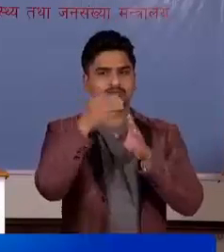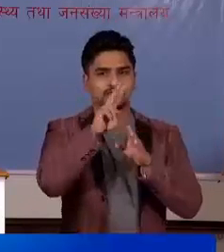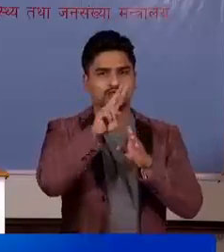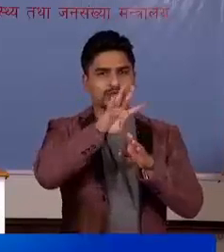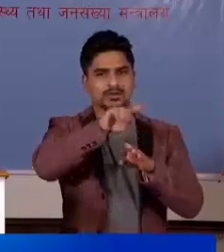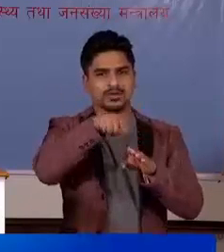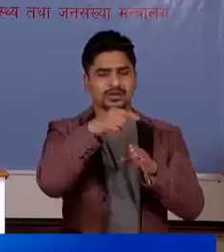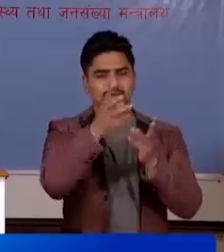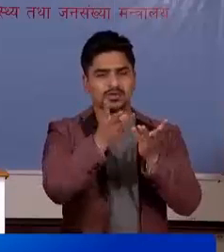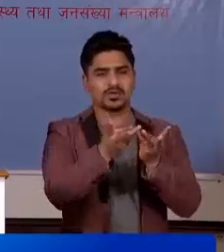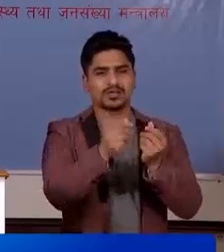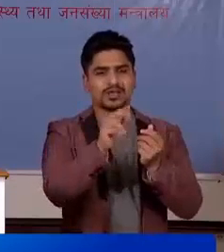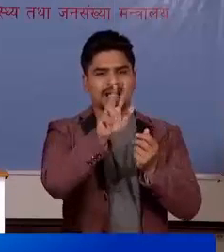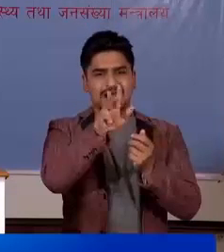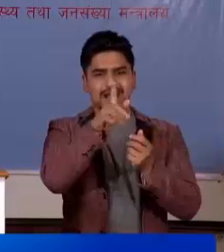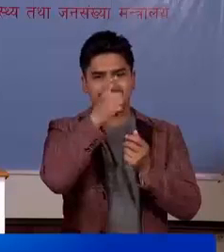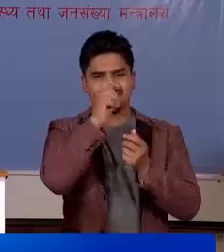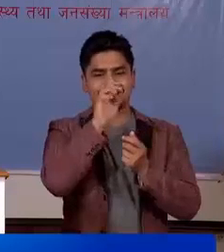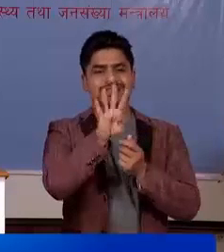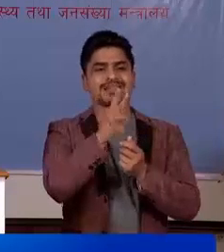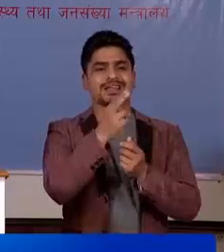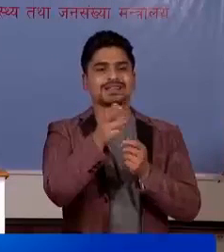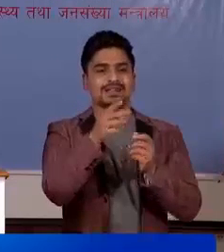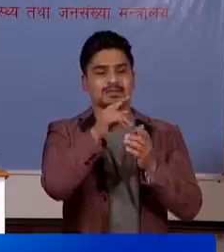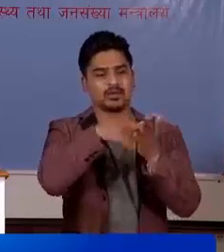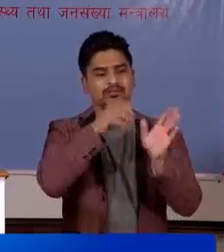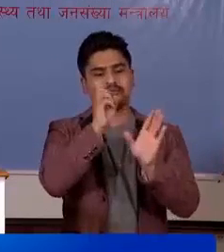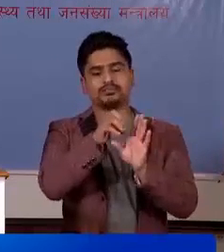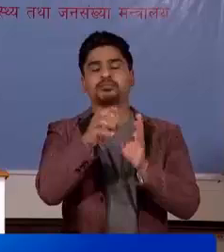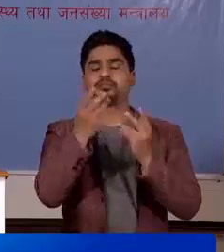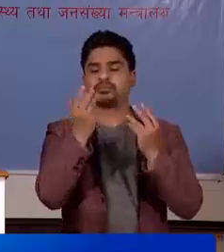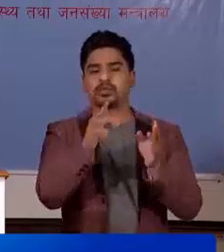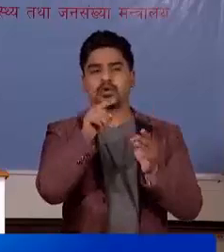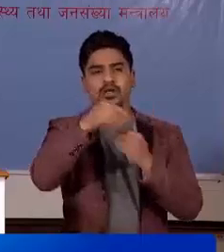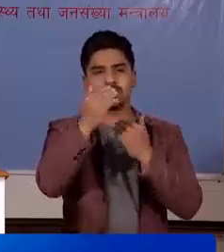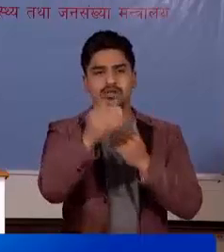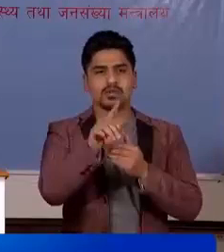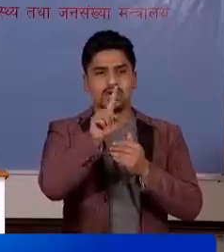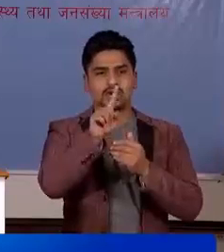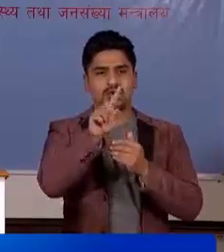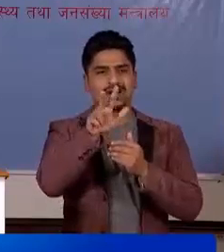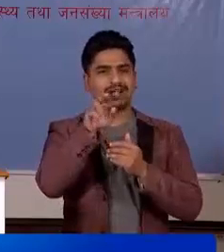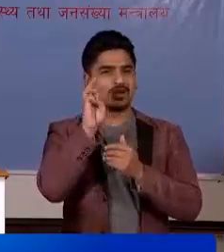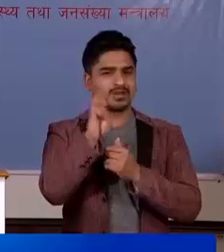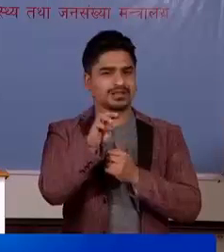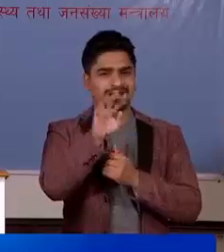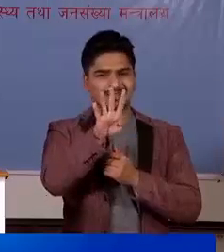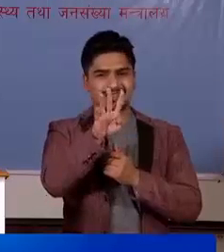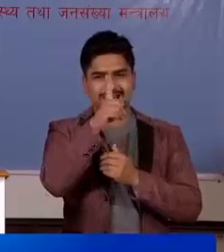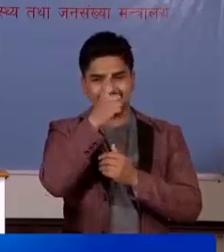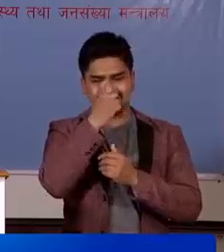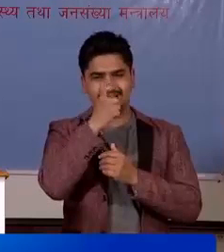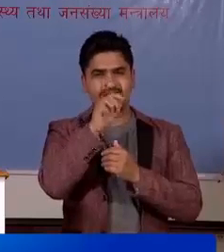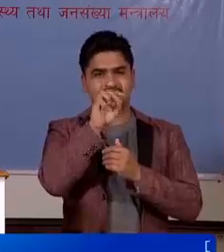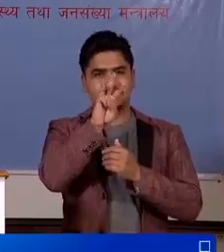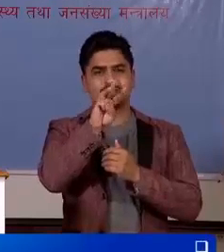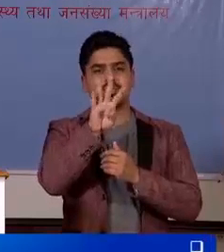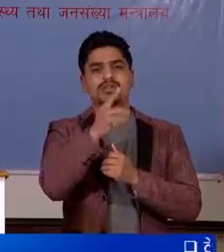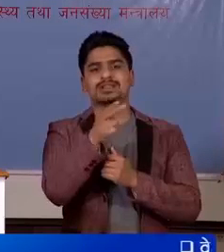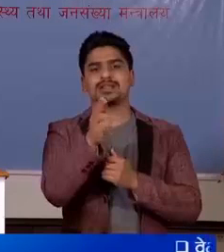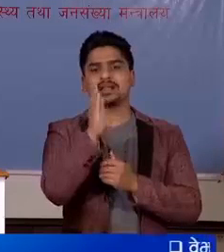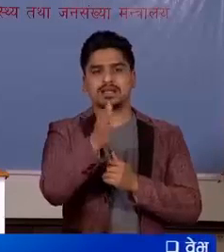गंटा को संख्या 840 जाना सु यहसरी हाल सम्म अठार अच जार 434 जाना ले